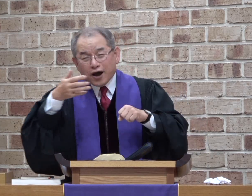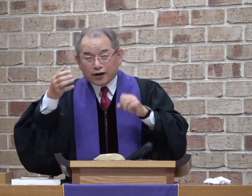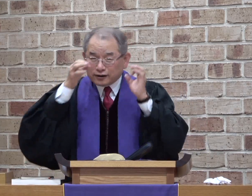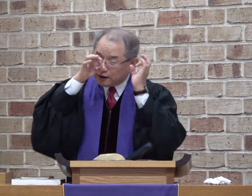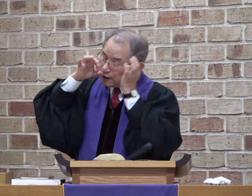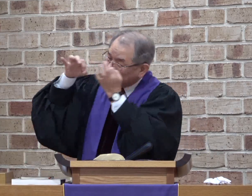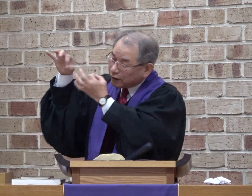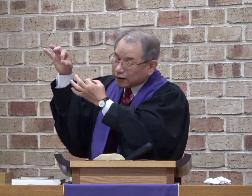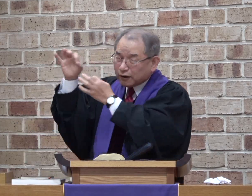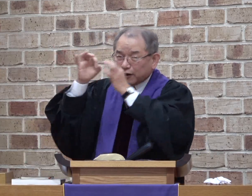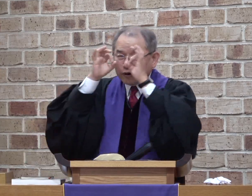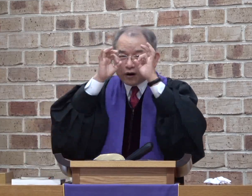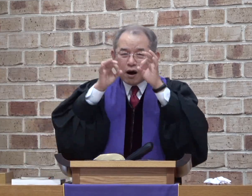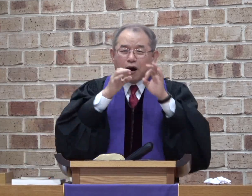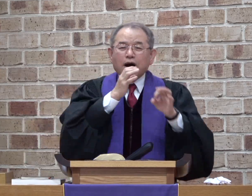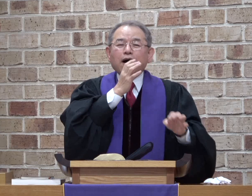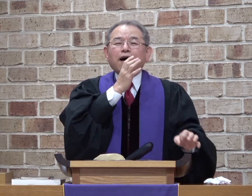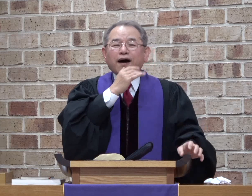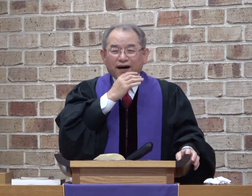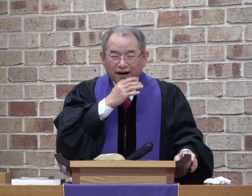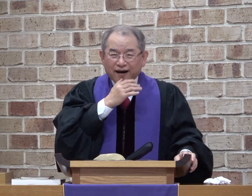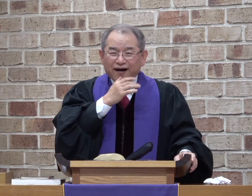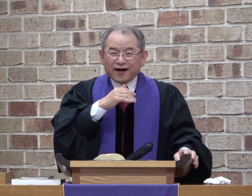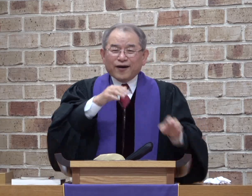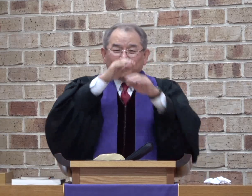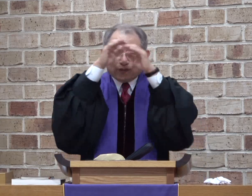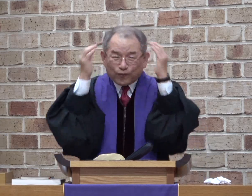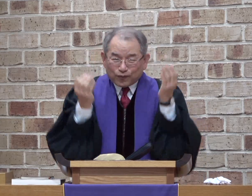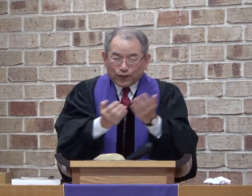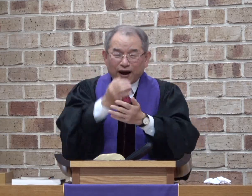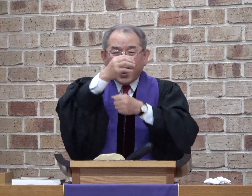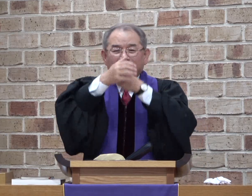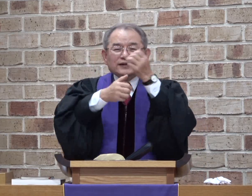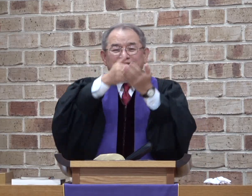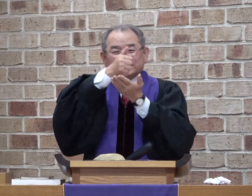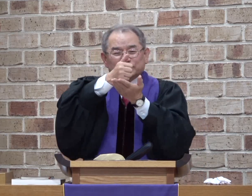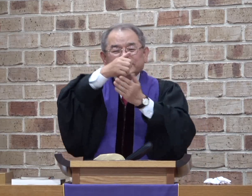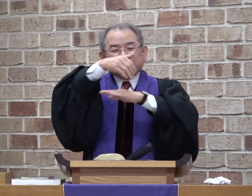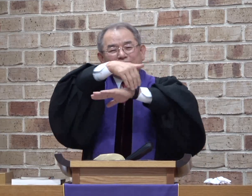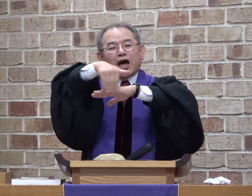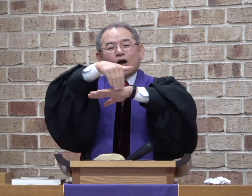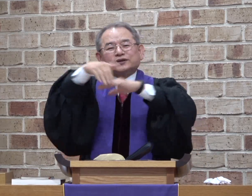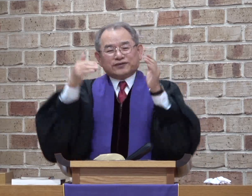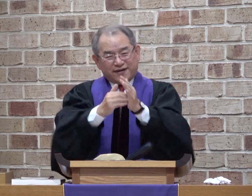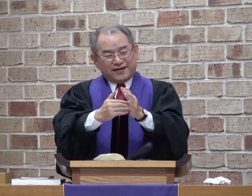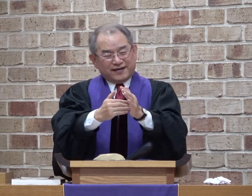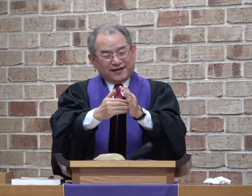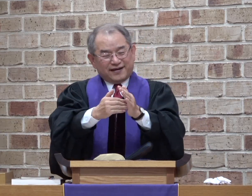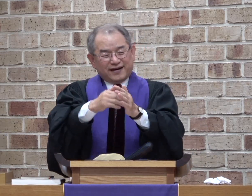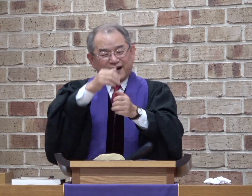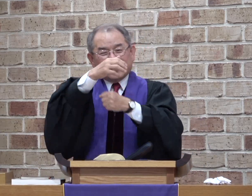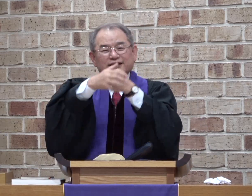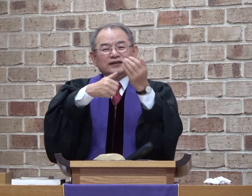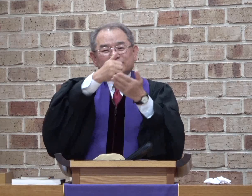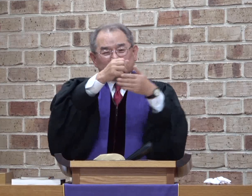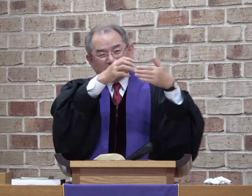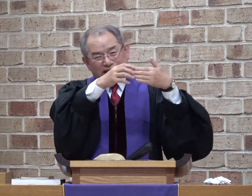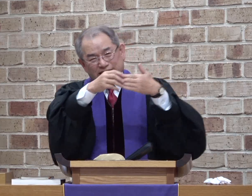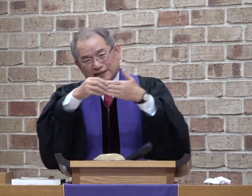그런 모든 일들, 모든 것을 하나님께서 계획하셨습니다. 그리고 인도해